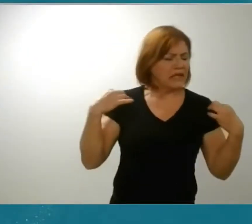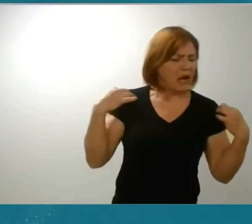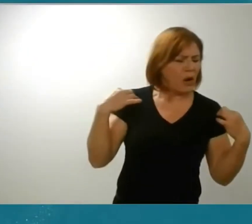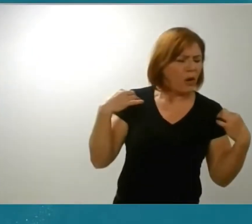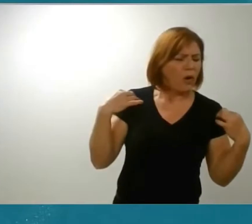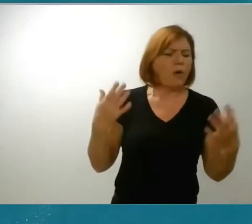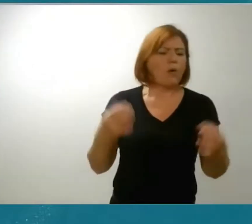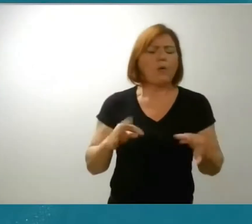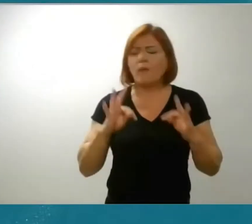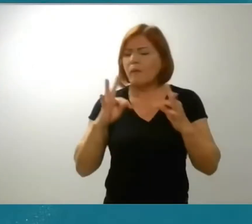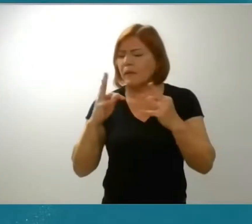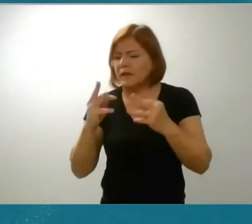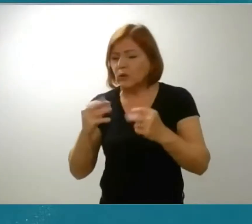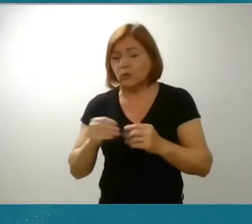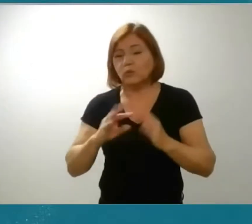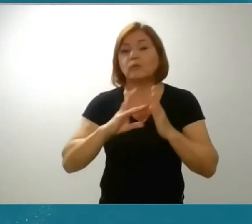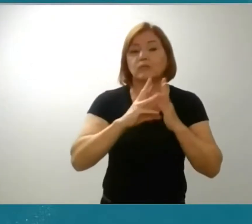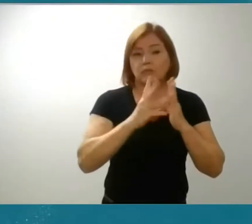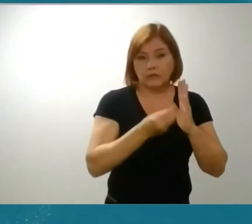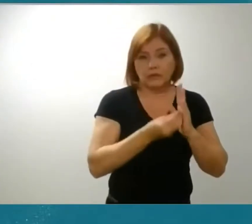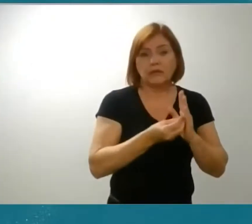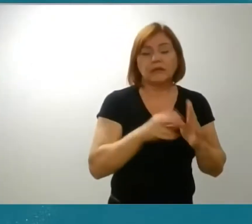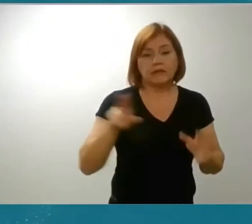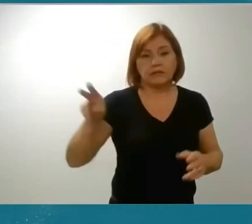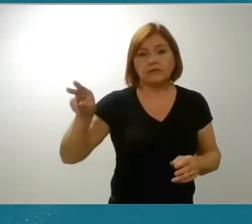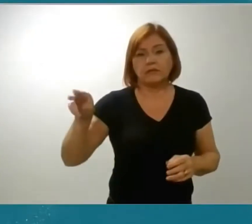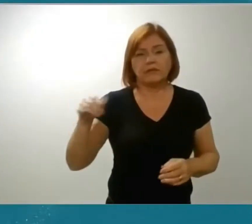bom? Então já vão pensando, tá?